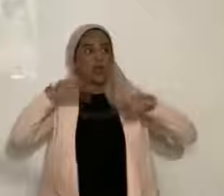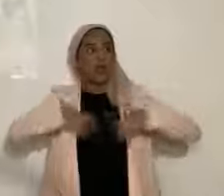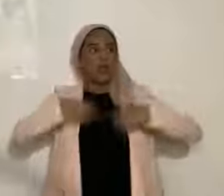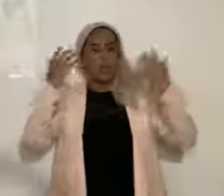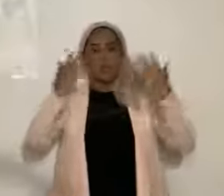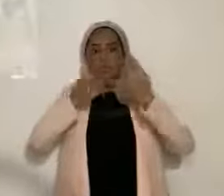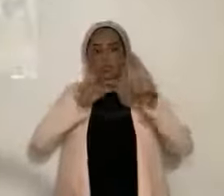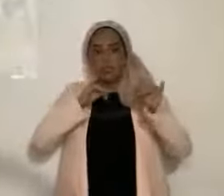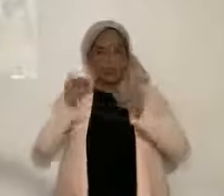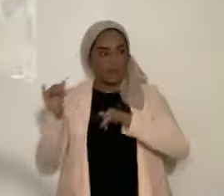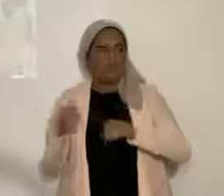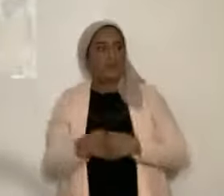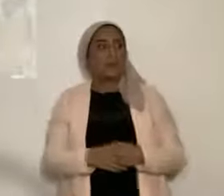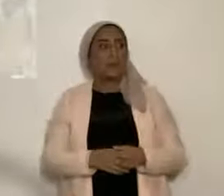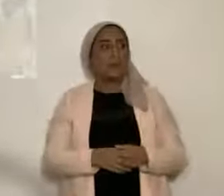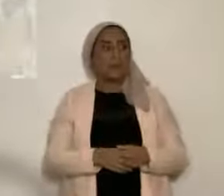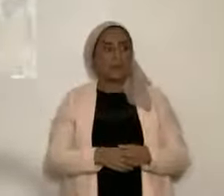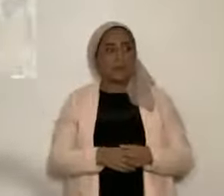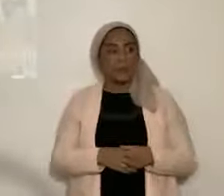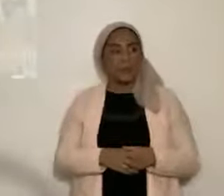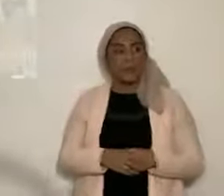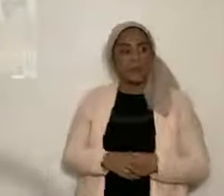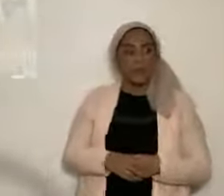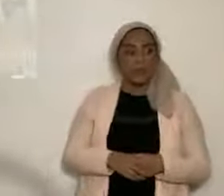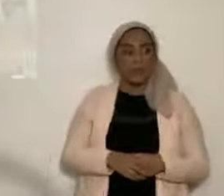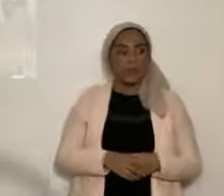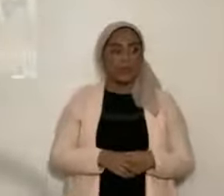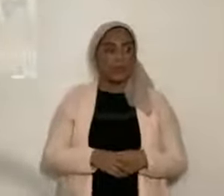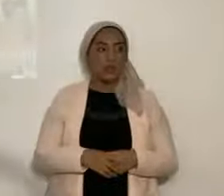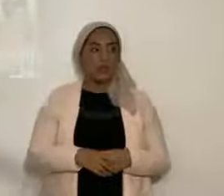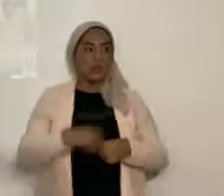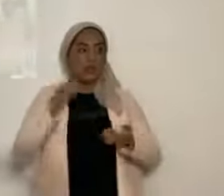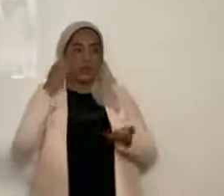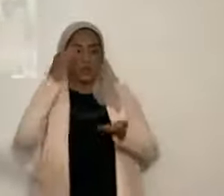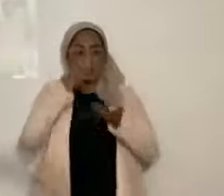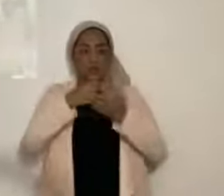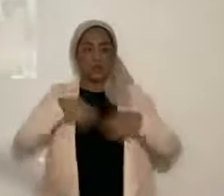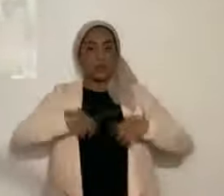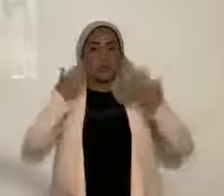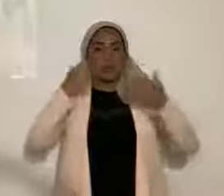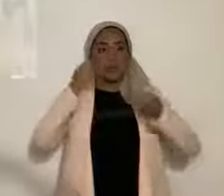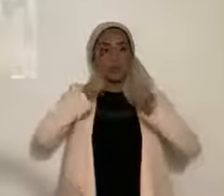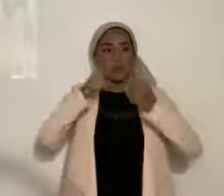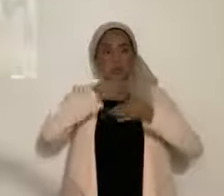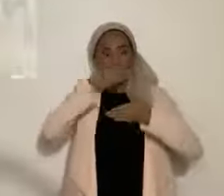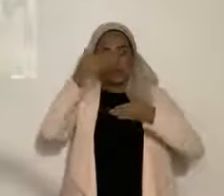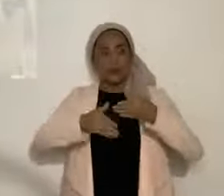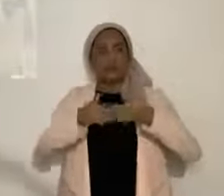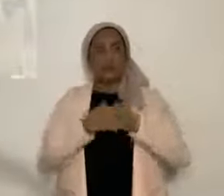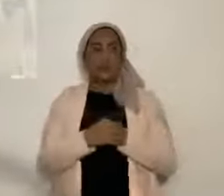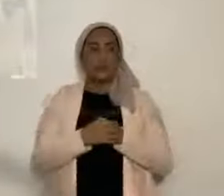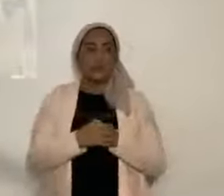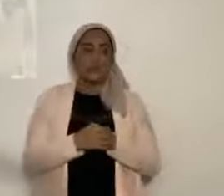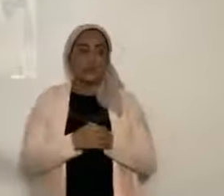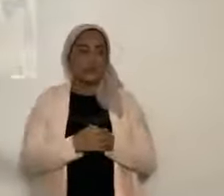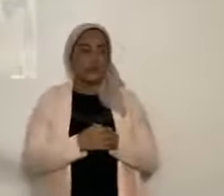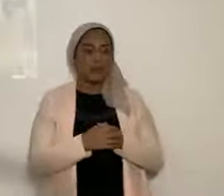lo mismo. Aunque las copas de la ira son hasta el último, dime qué significan las trompetas sino